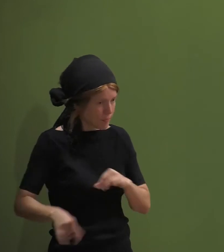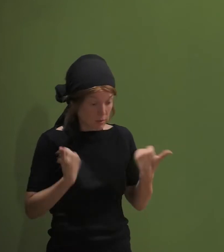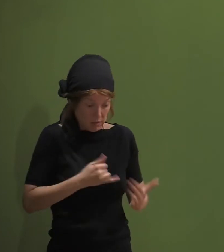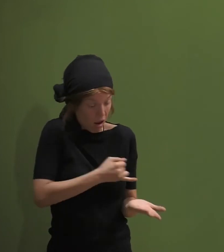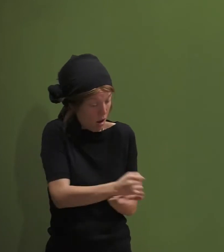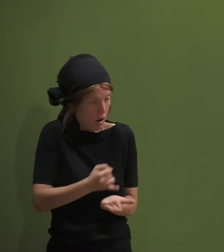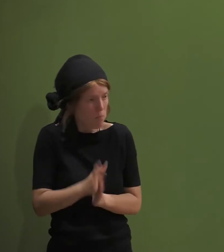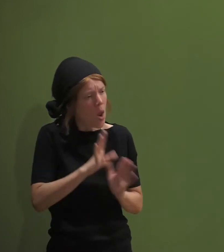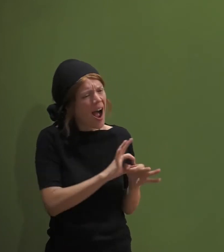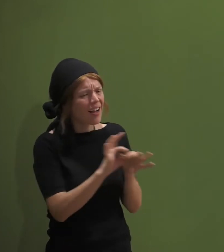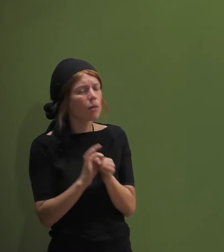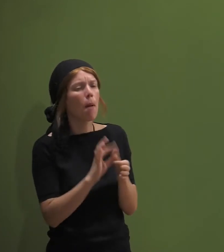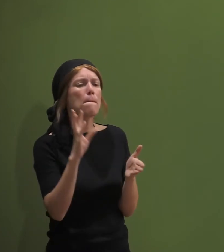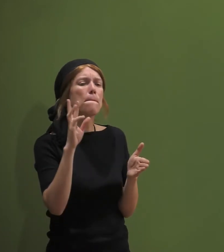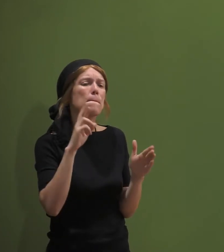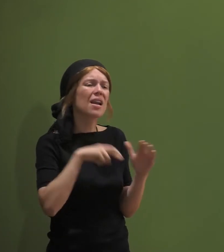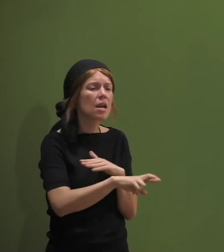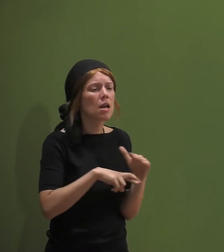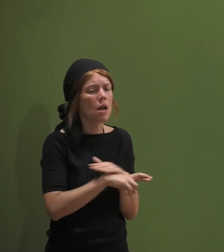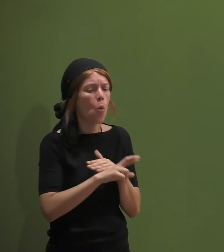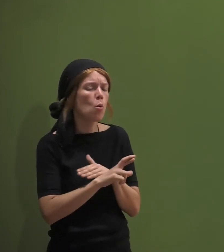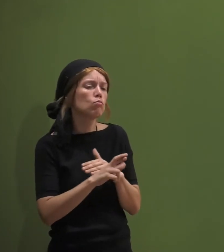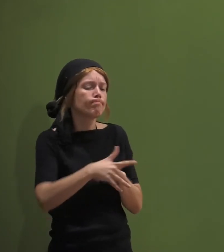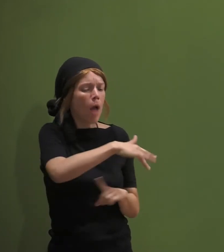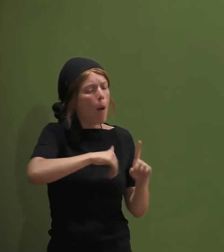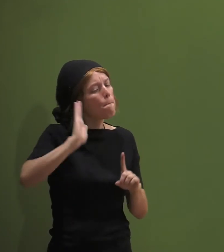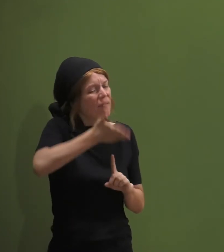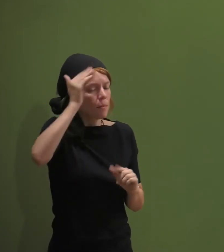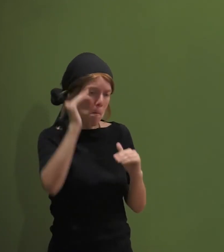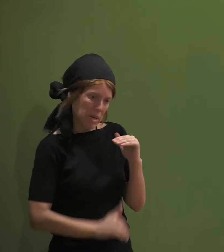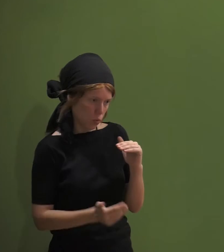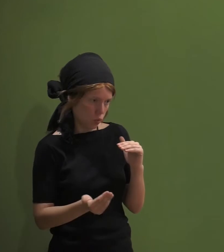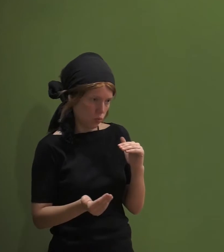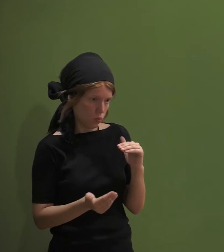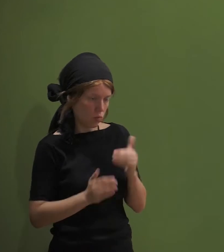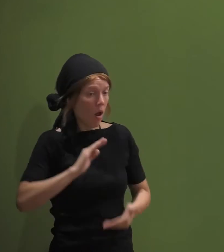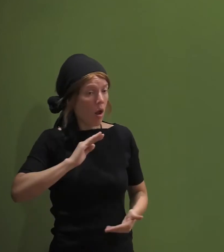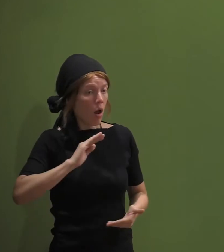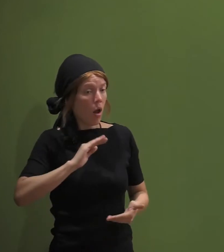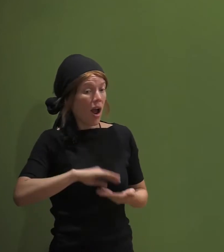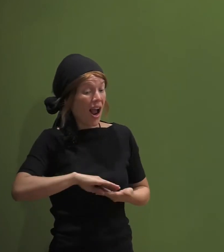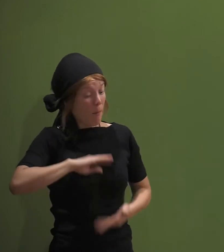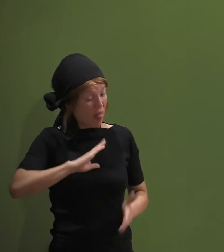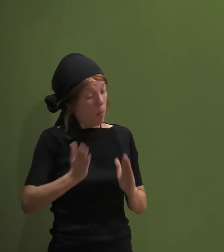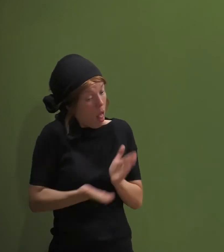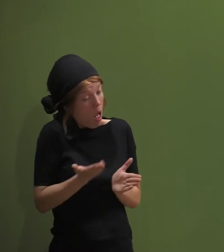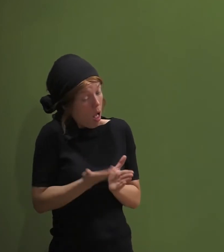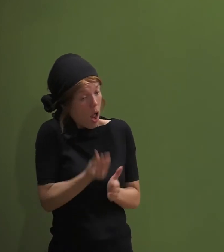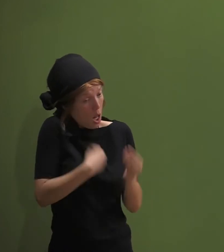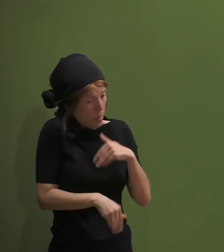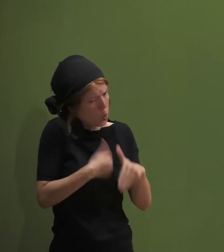existentes, pero a través de medios que supongan un menor impacto ambiental y que no reduzcan nuestra capacidad para continuar produciendo alimentos en el